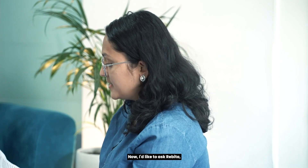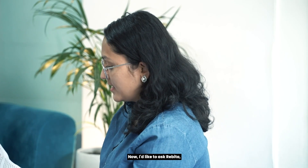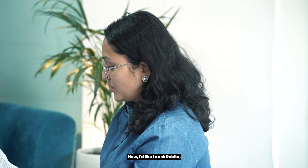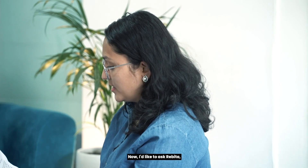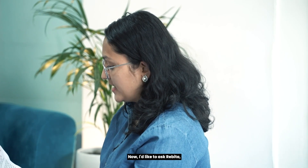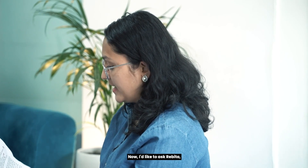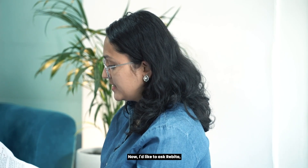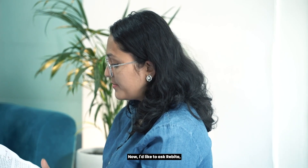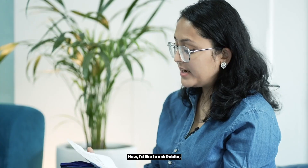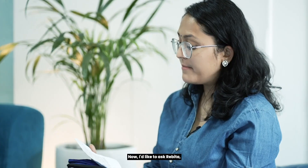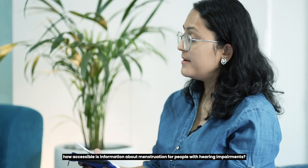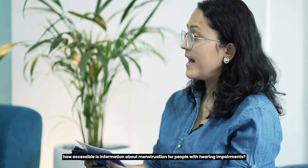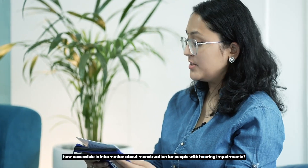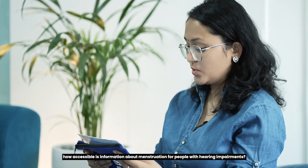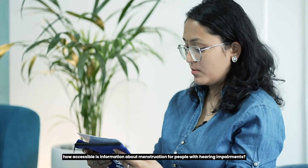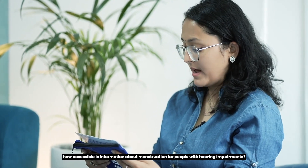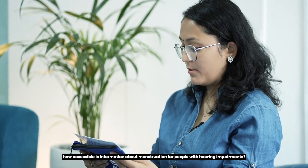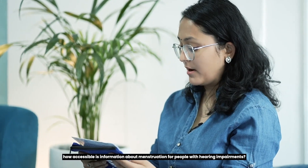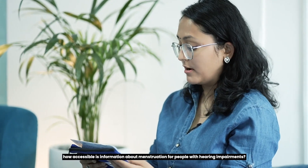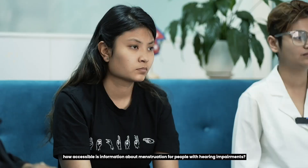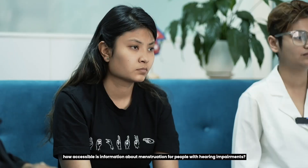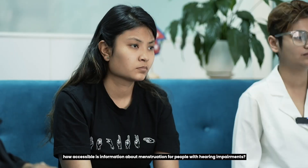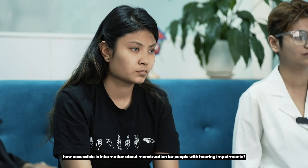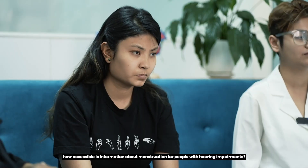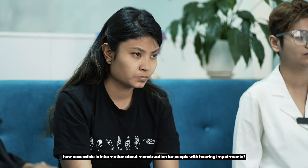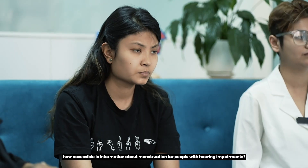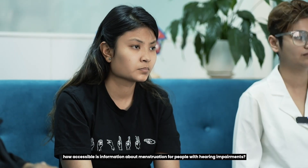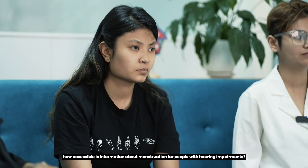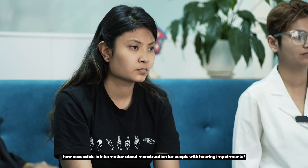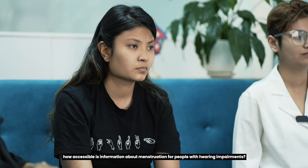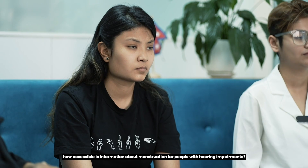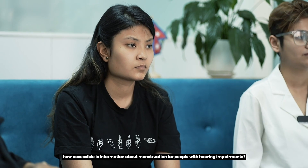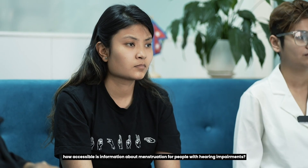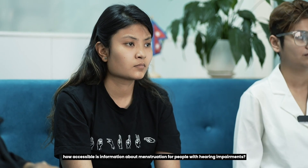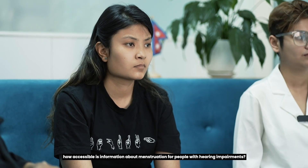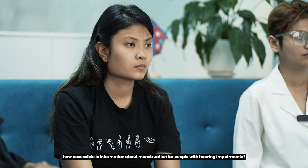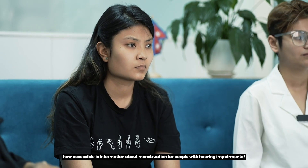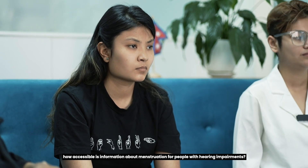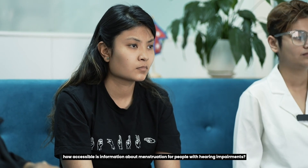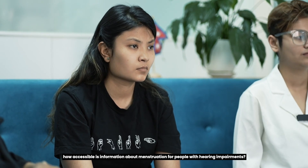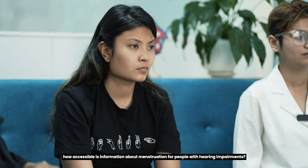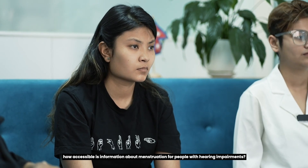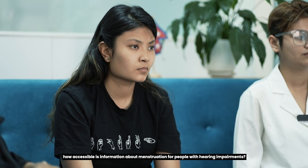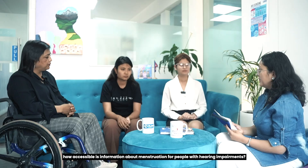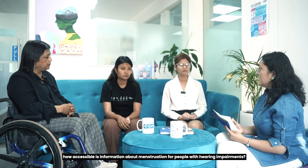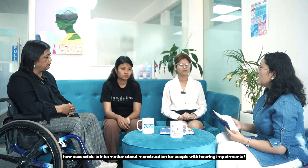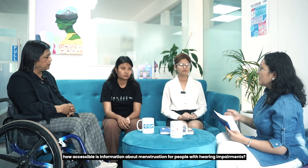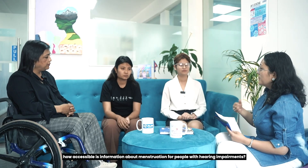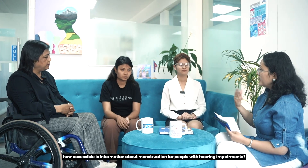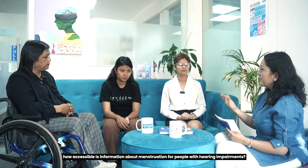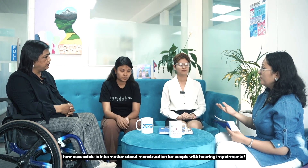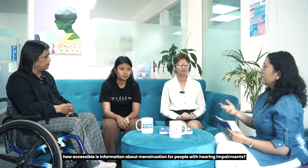हाम्रो रेविताजीलाई सोध्न चाहेँ, जस्तै महिनावारी बारी स्कुलमा वा घर परिवारमा चाहिँ योसँग सम्बन्धित जानकारीहरू सूचनाहरू दिनको लागि